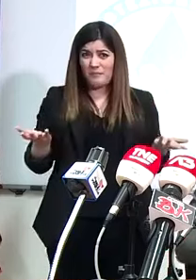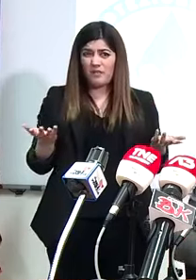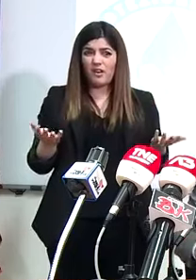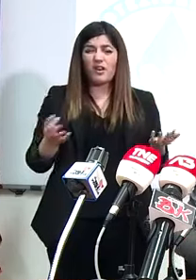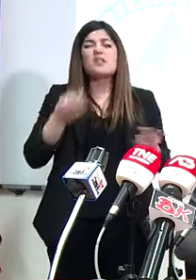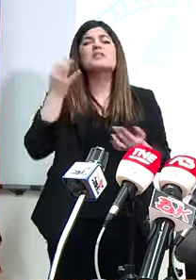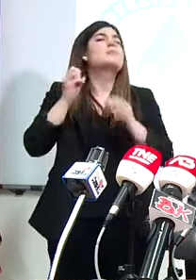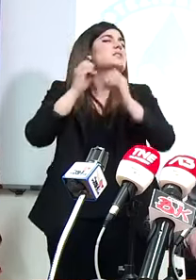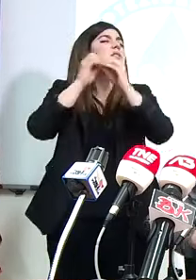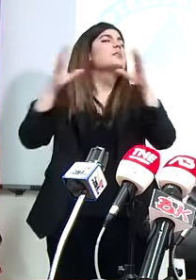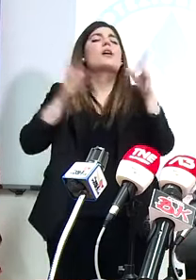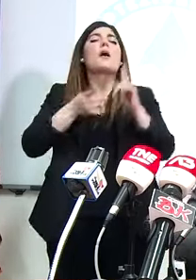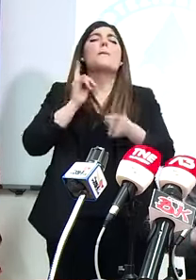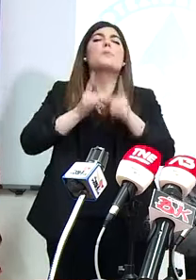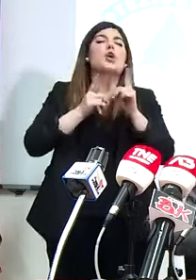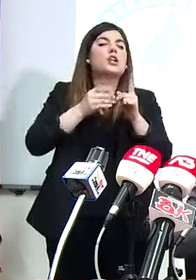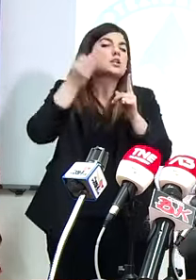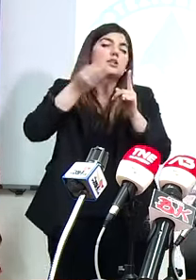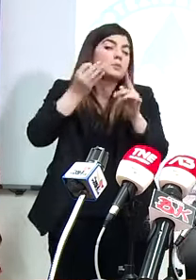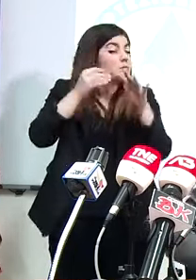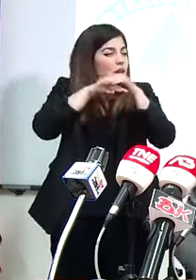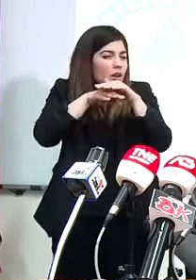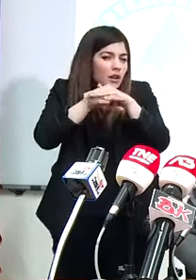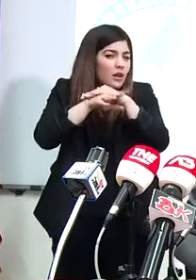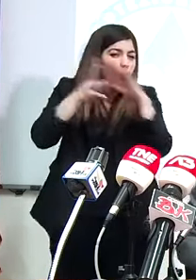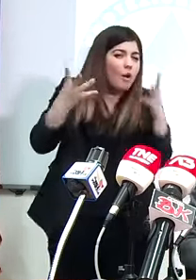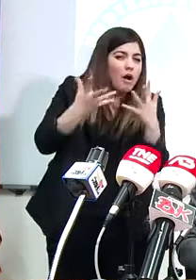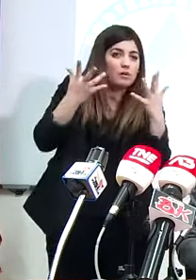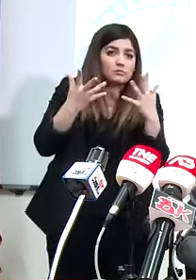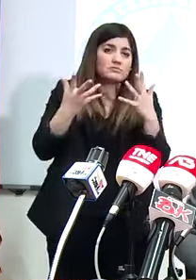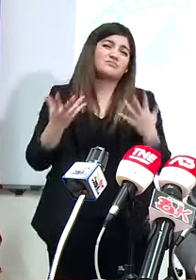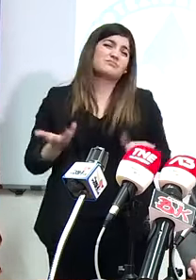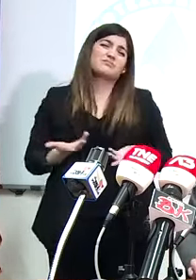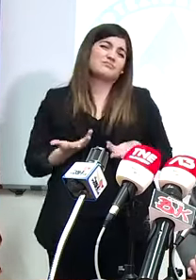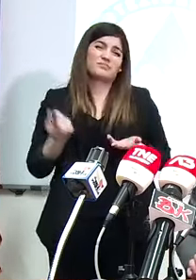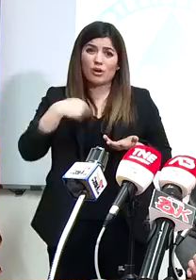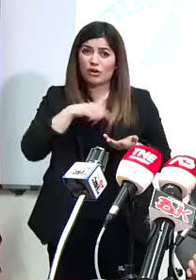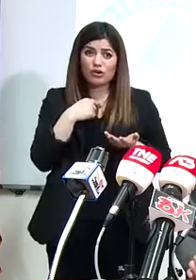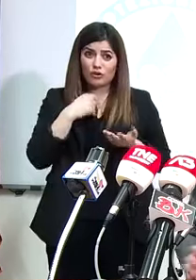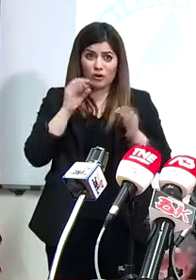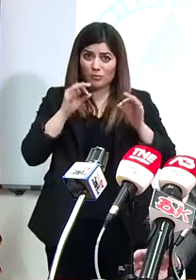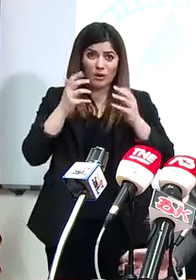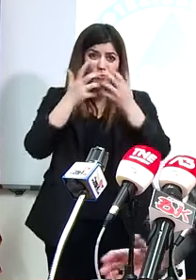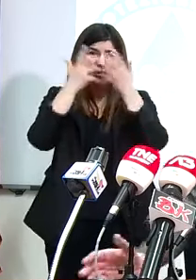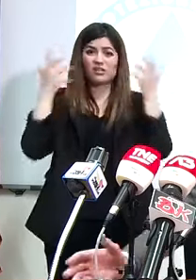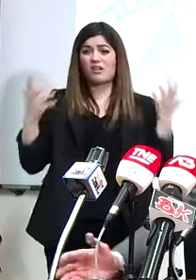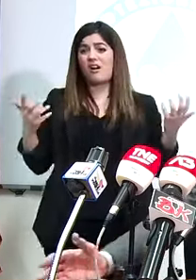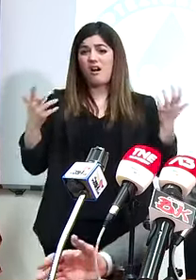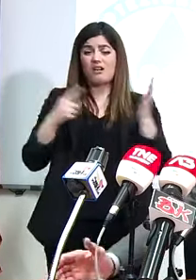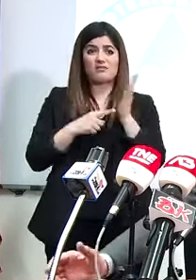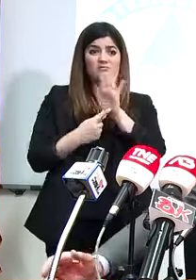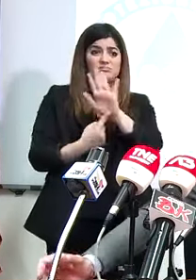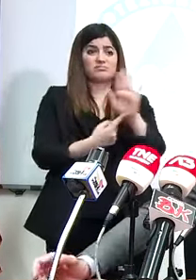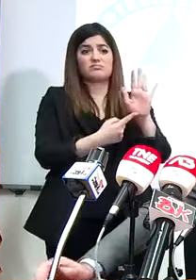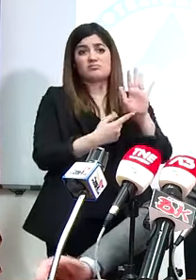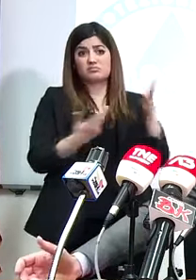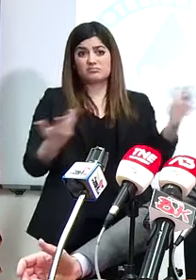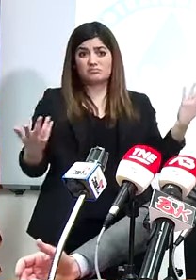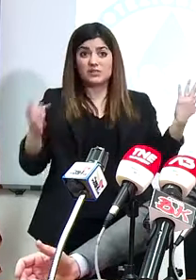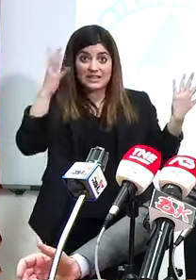c'è che c'è sempre starò basta melassa robe nascosti facciamo tutto alla luce del sole se la colpa anche questa per carità e